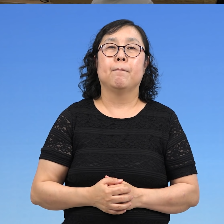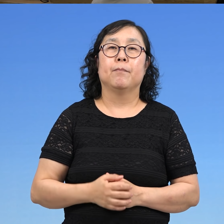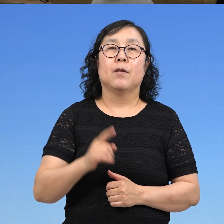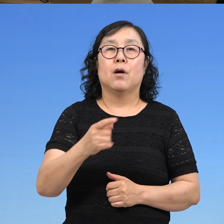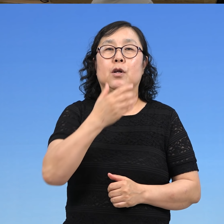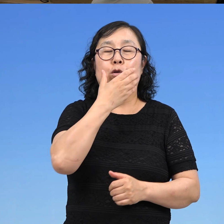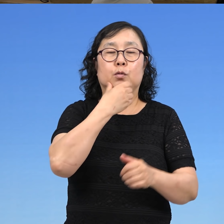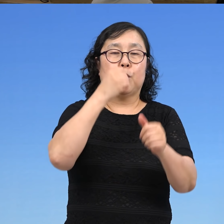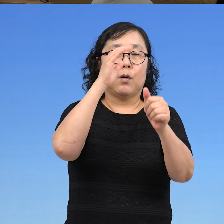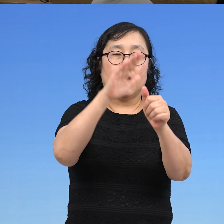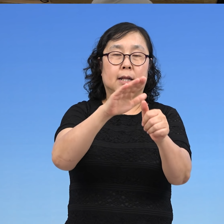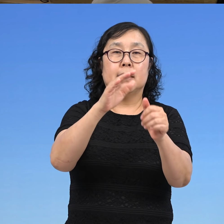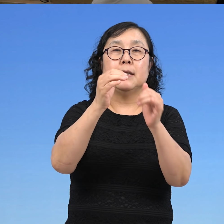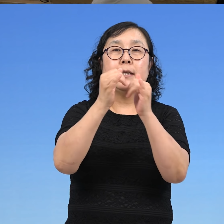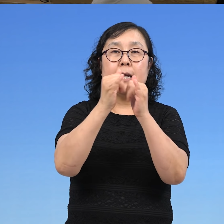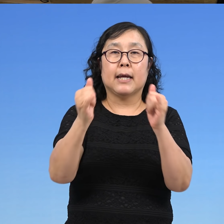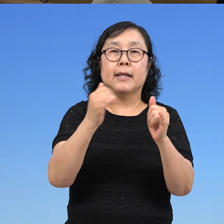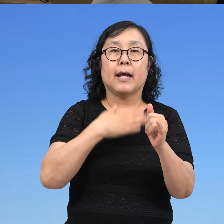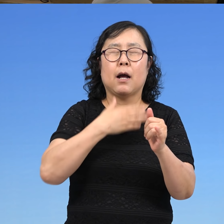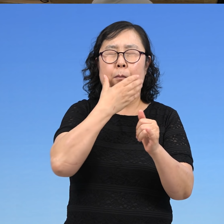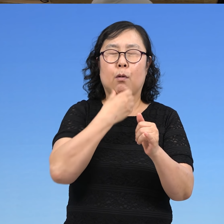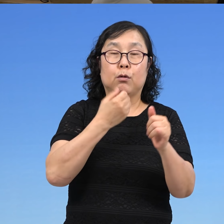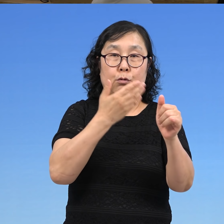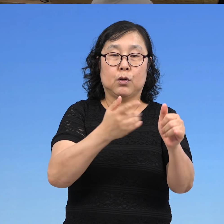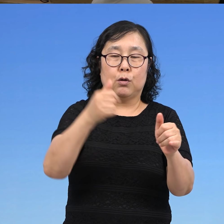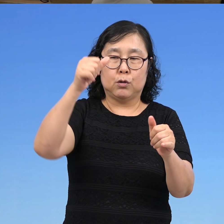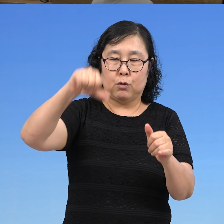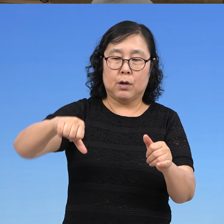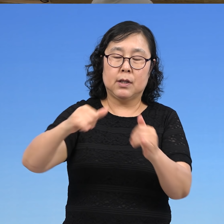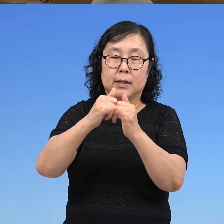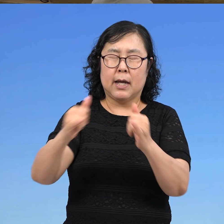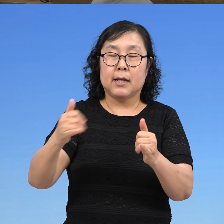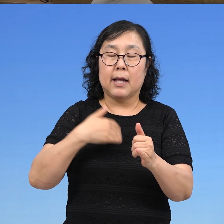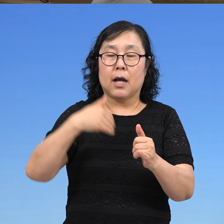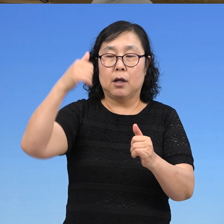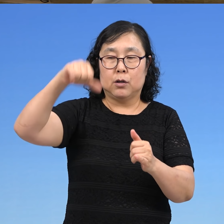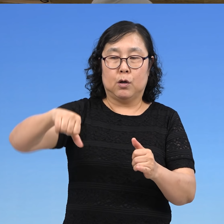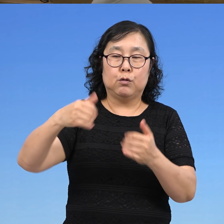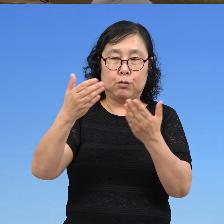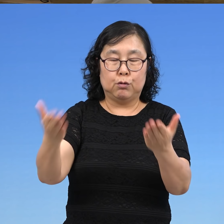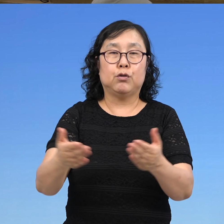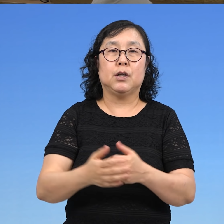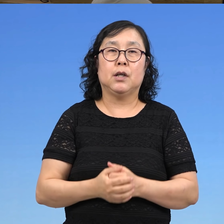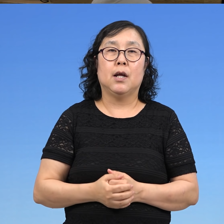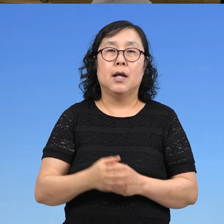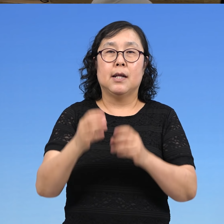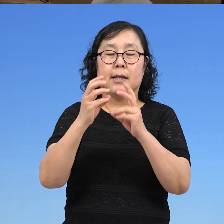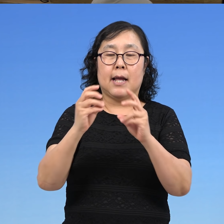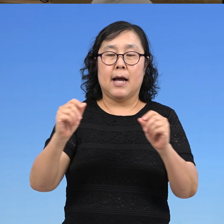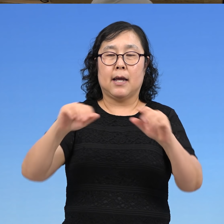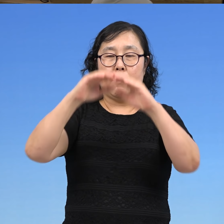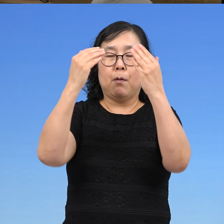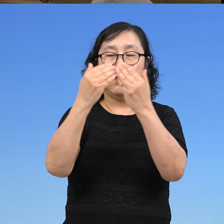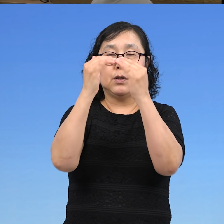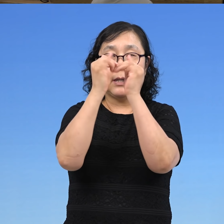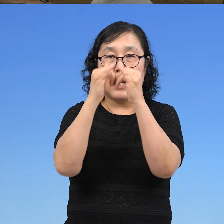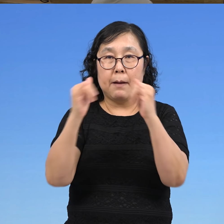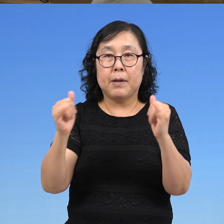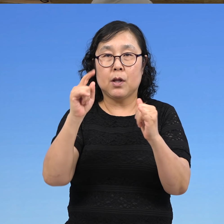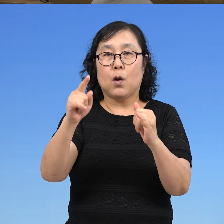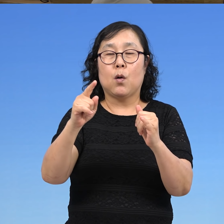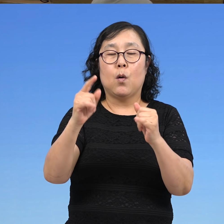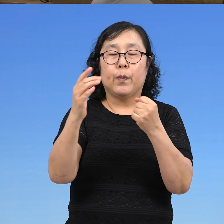있습니다 너를 축복하는 자에게는 내가 복을 내리고 너를 저주하는 자에게는 내가 저주 아린 이 땅의 모든